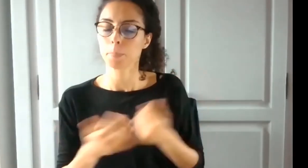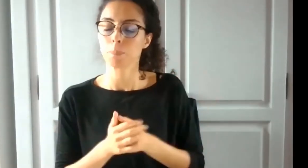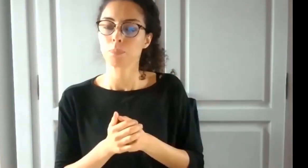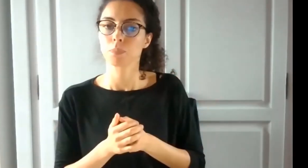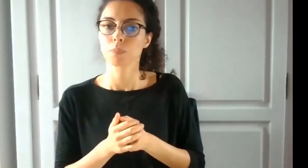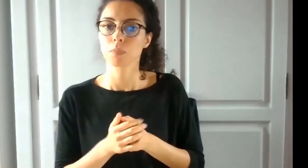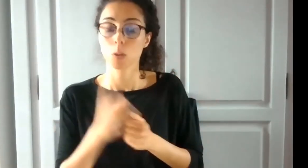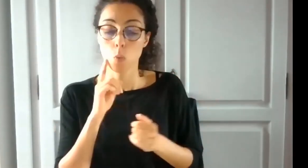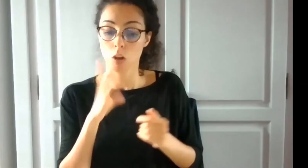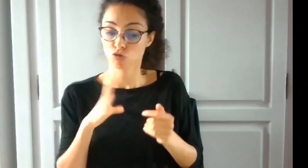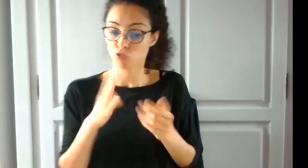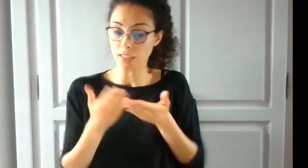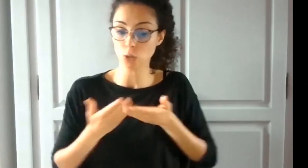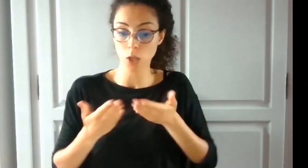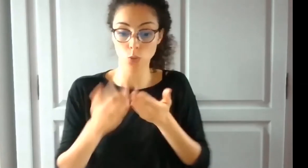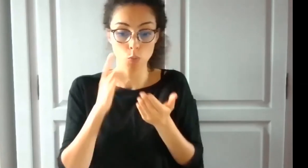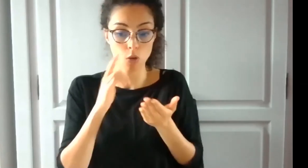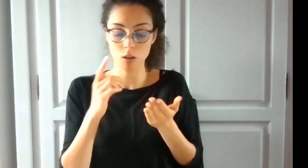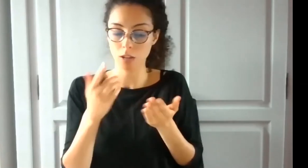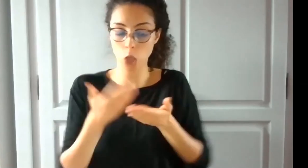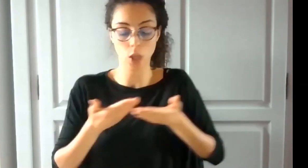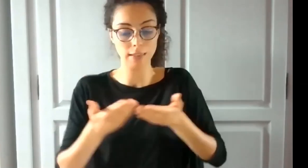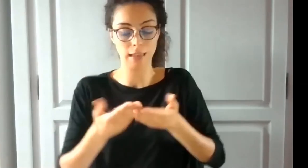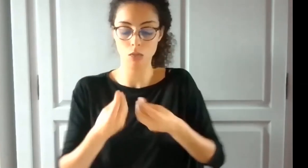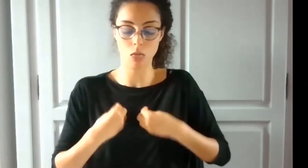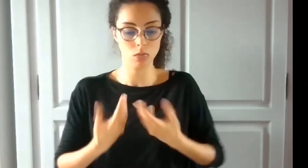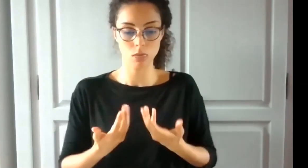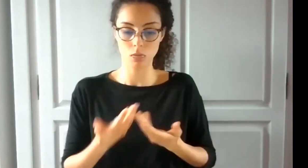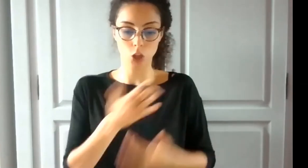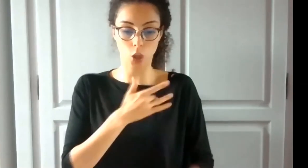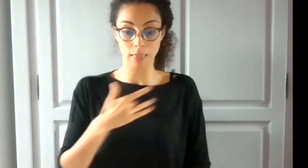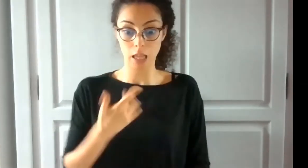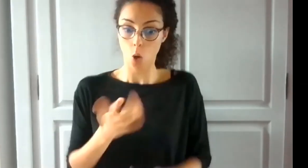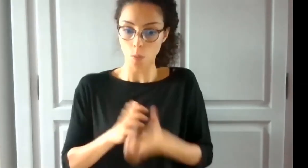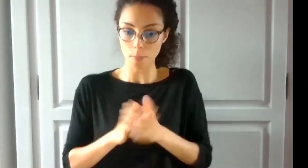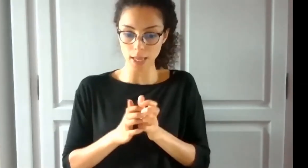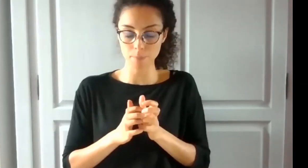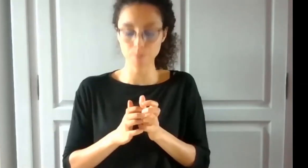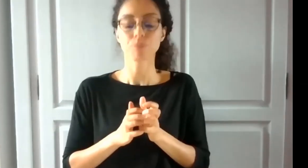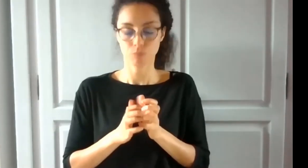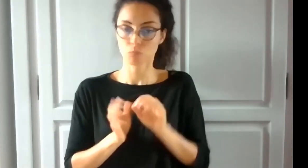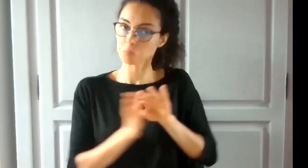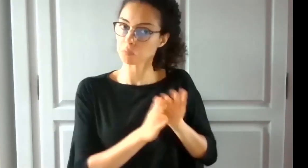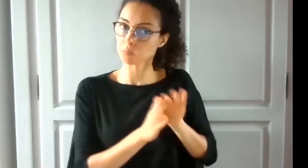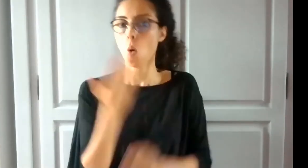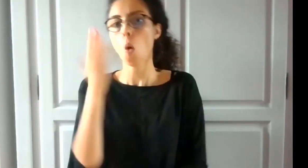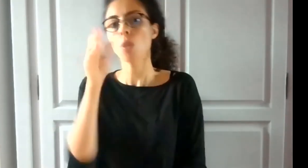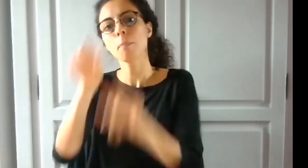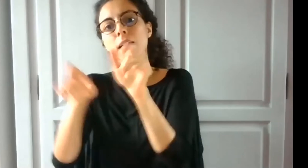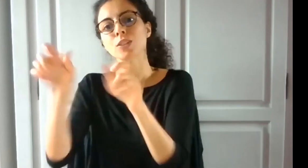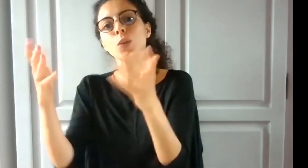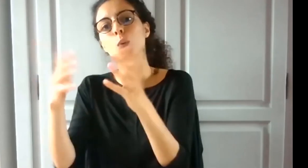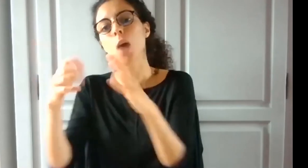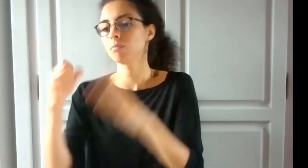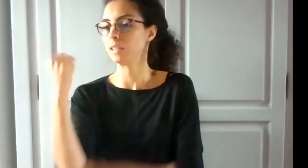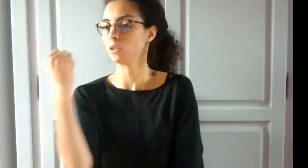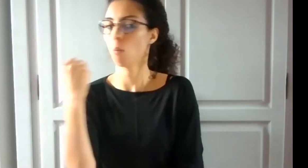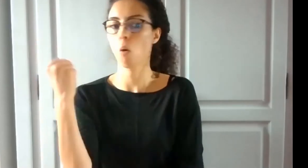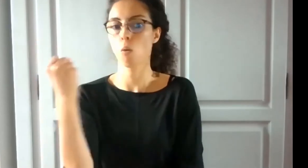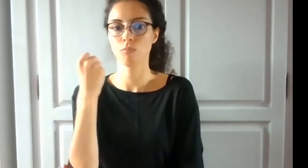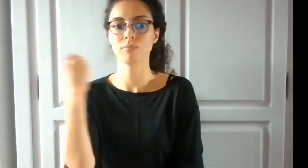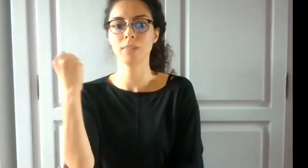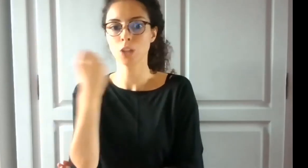des situations sur la santé compliquées. D'autres, c'est l'isolement. Un isolement, donc isolement